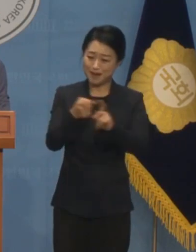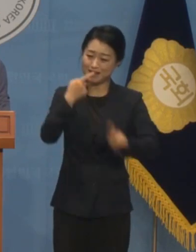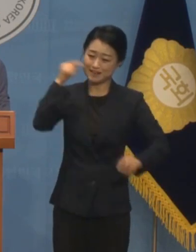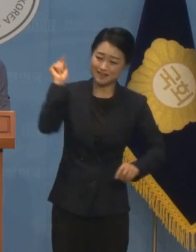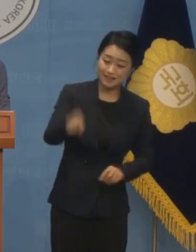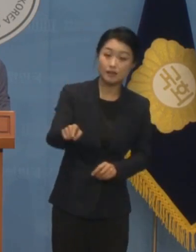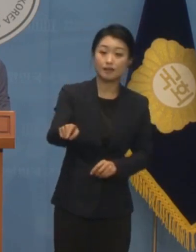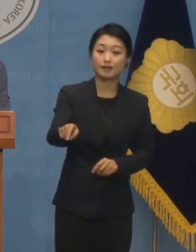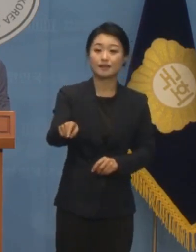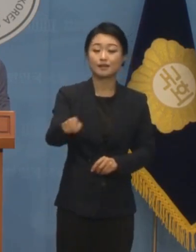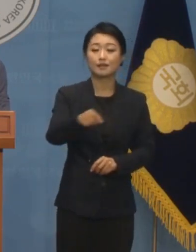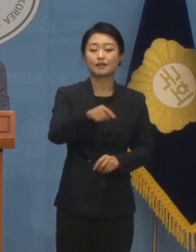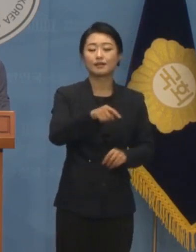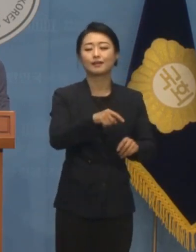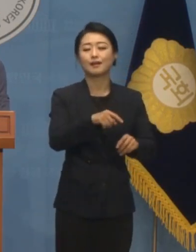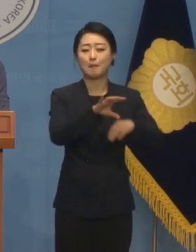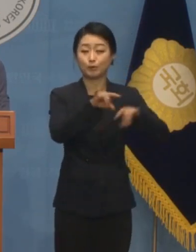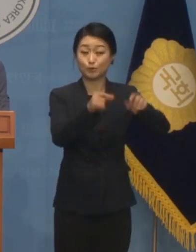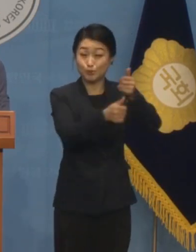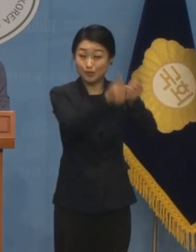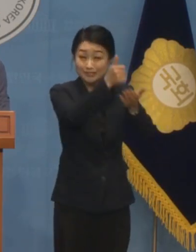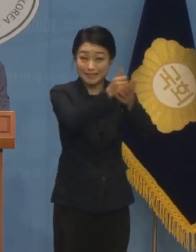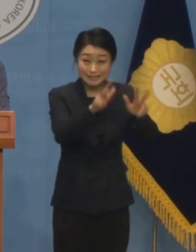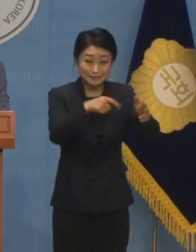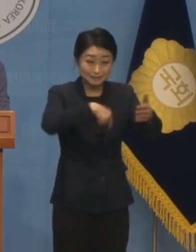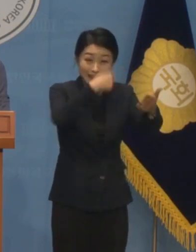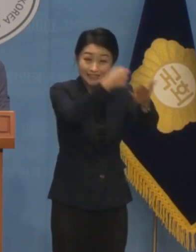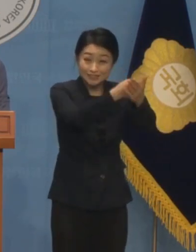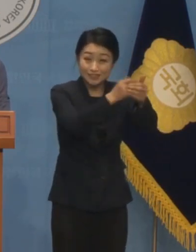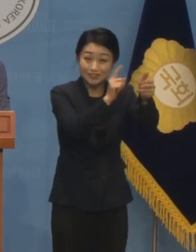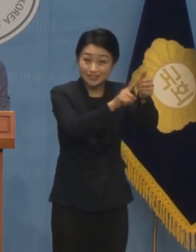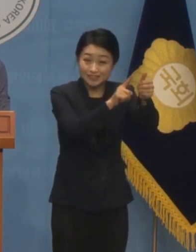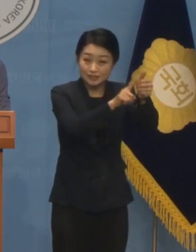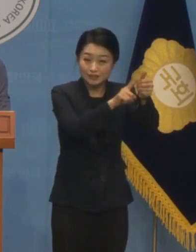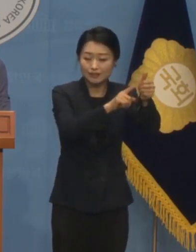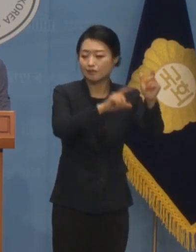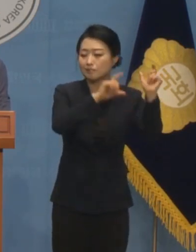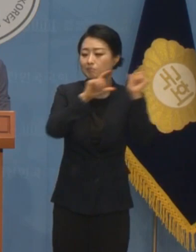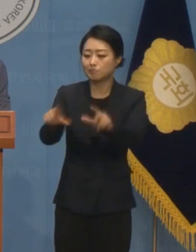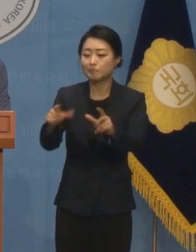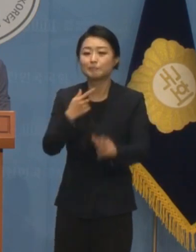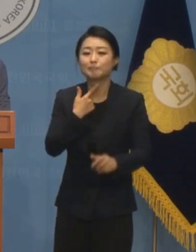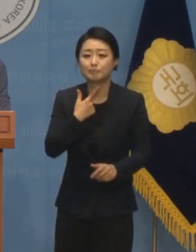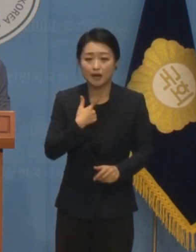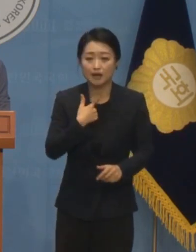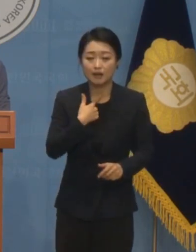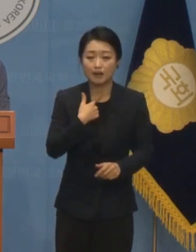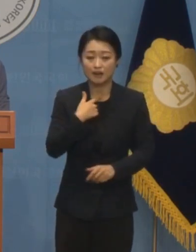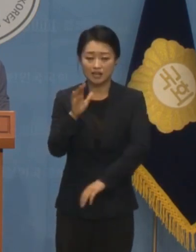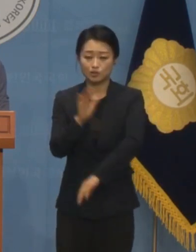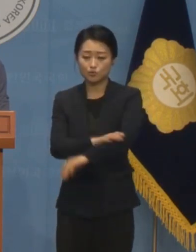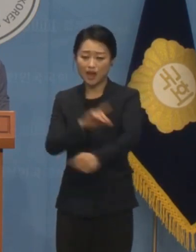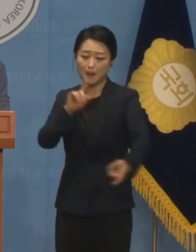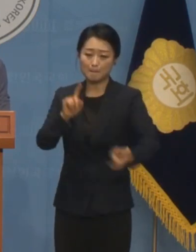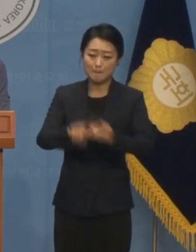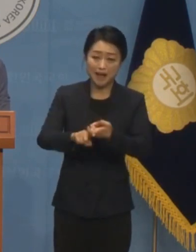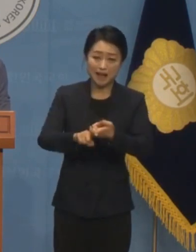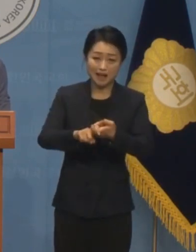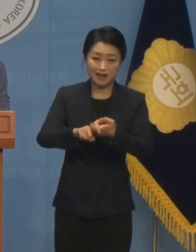소리입니까? 한 개인의 소신이라면 또 그렇다고 칩시다. 그러나 이토록 극우,